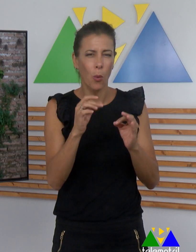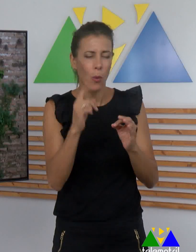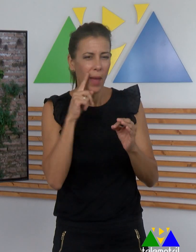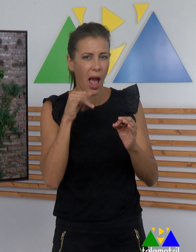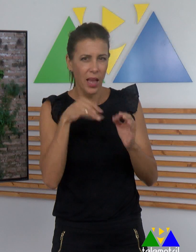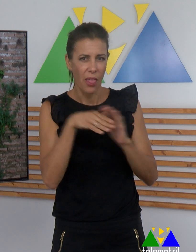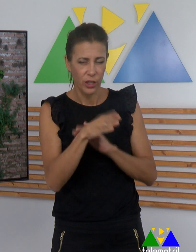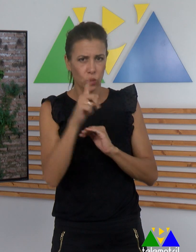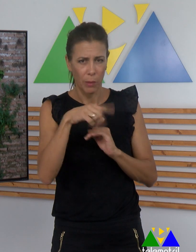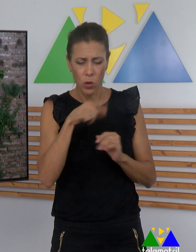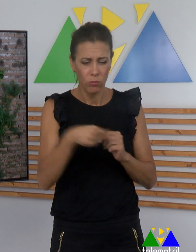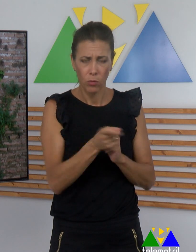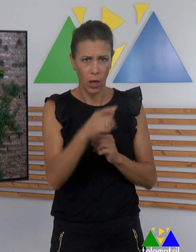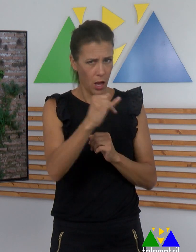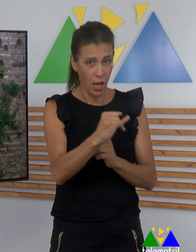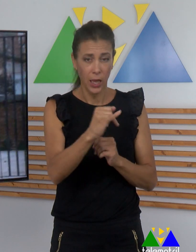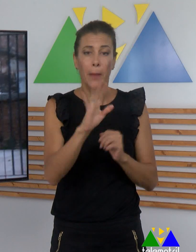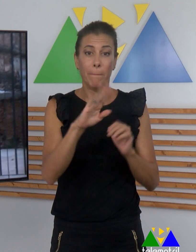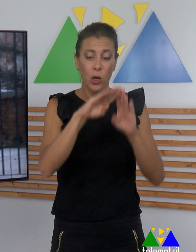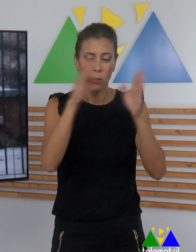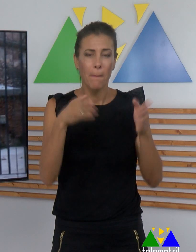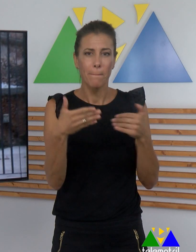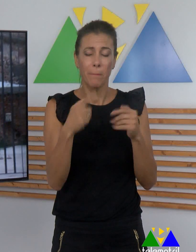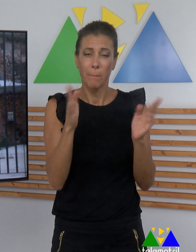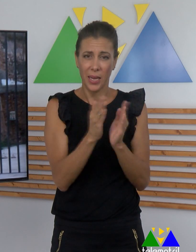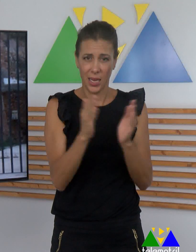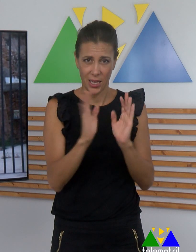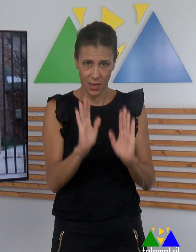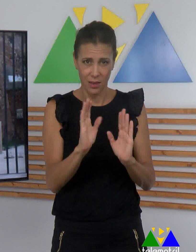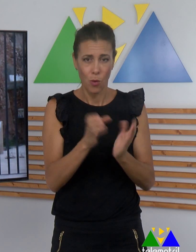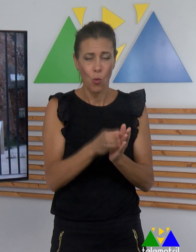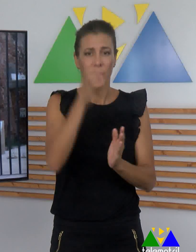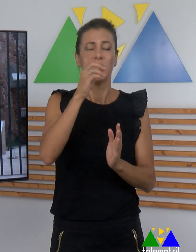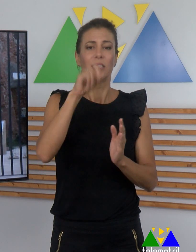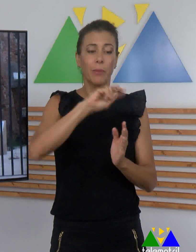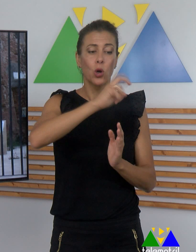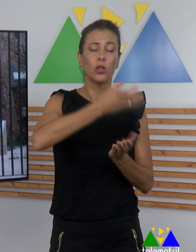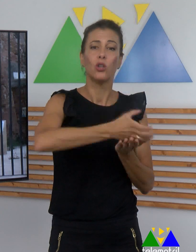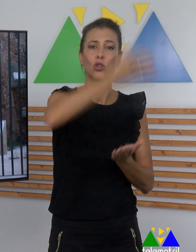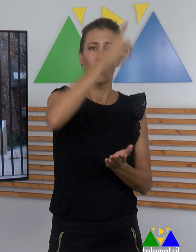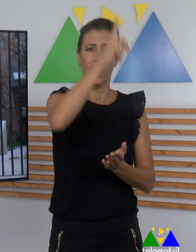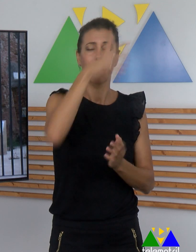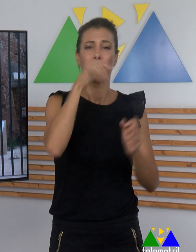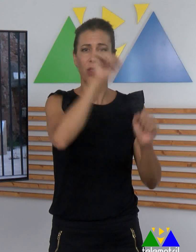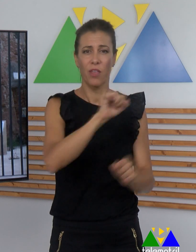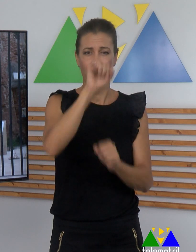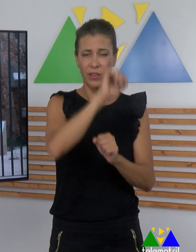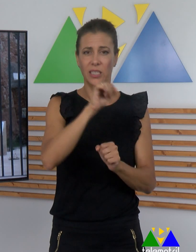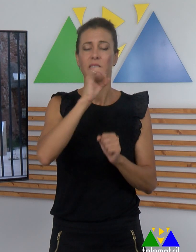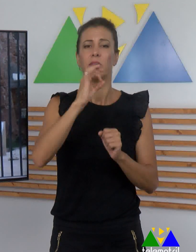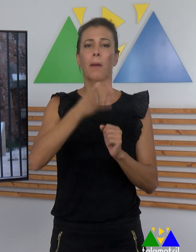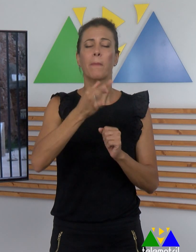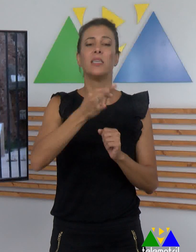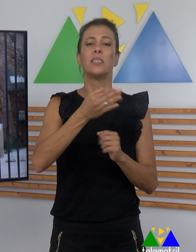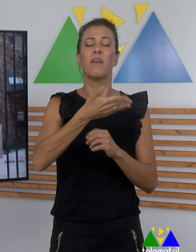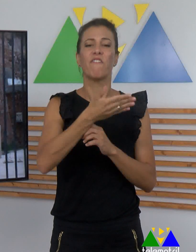Sí, y la puerta pequeñita de muralla, y la torre, y la parte de arriba pues defensiva con la Torre de la Vela, que se